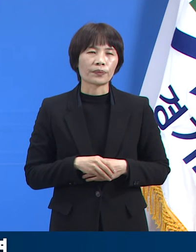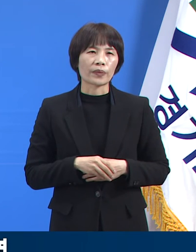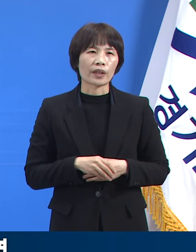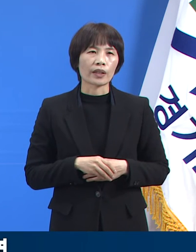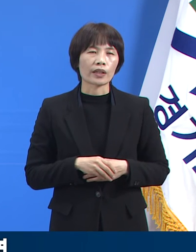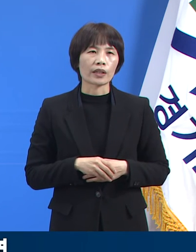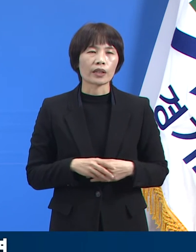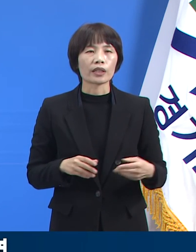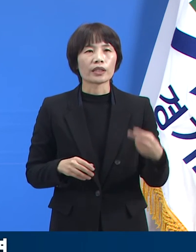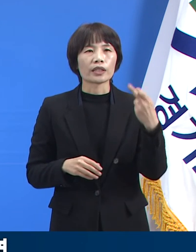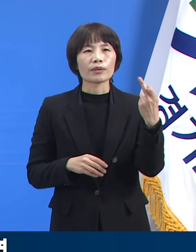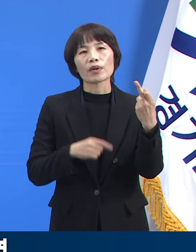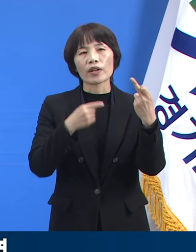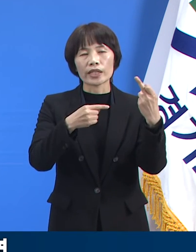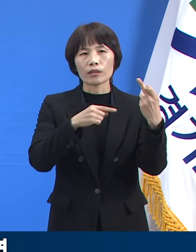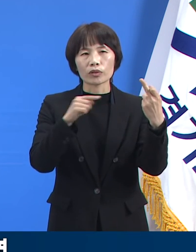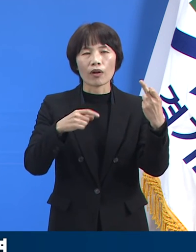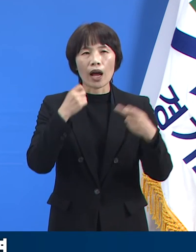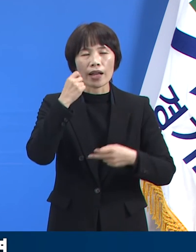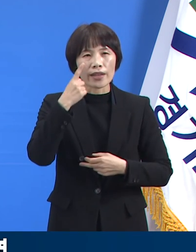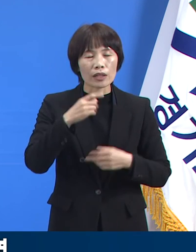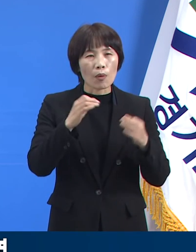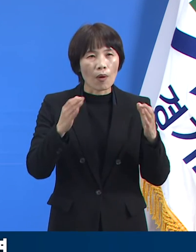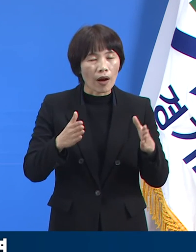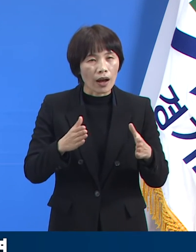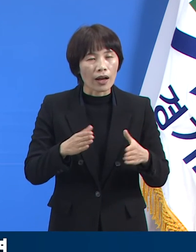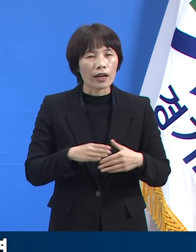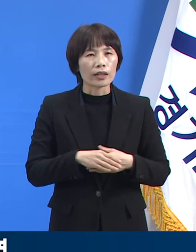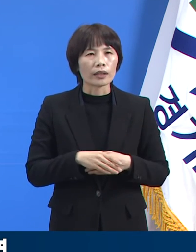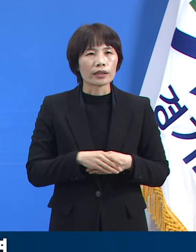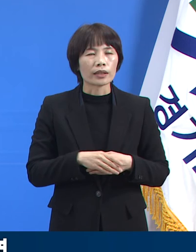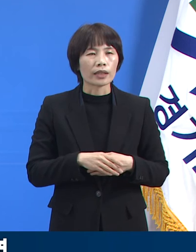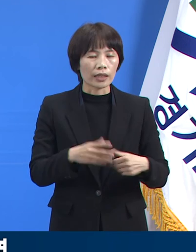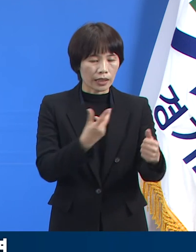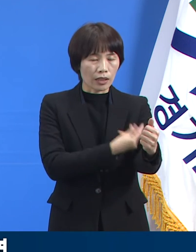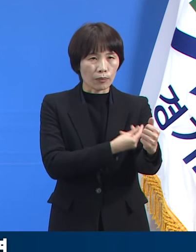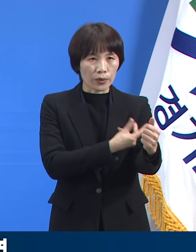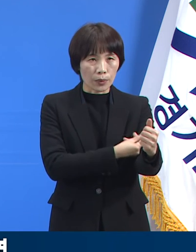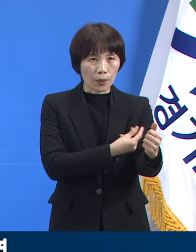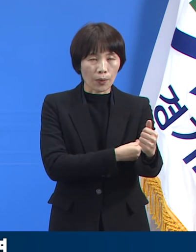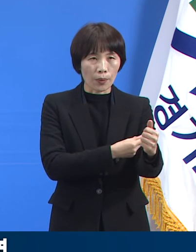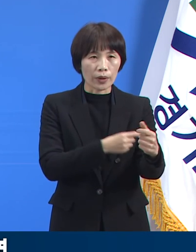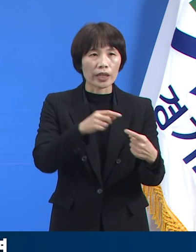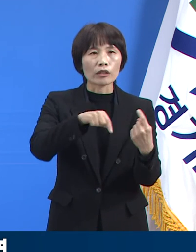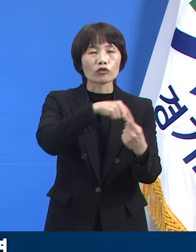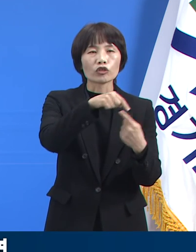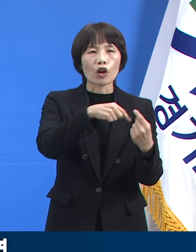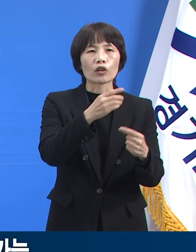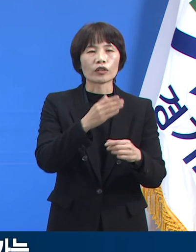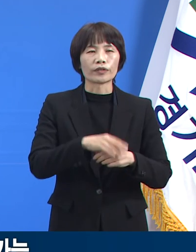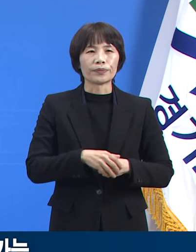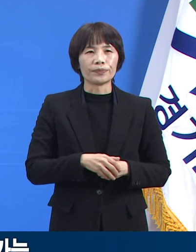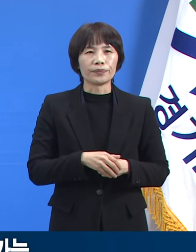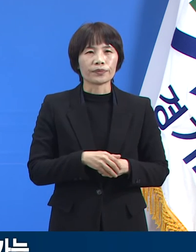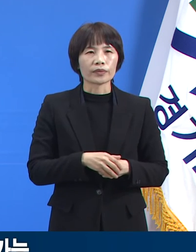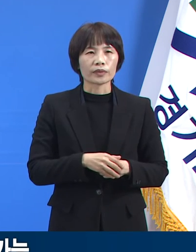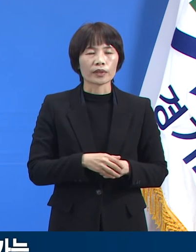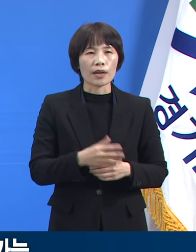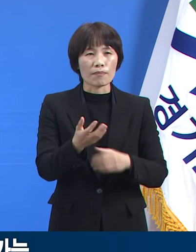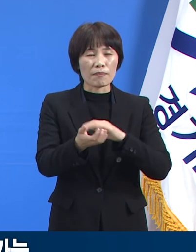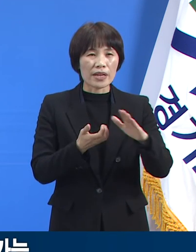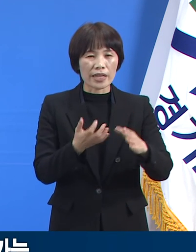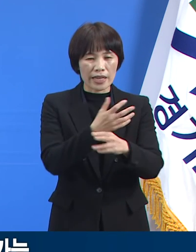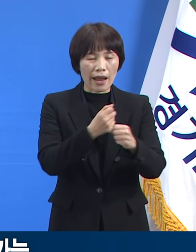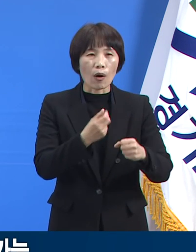지난 12월 1일부터 한 달간 60세 이상 고령층 3차 접종 집중기관을 운영하고 있습니다. 사전 예약 없이도